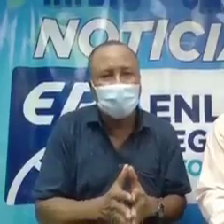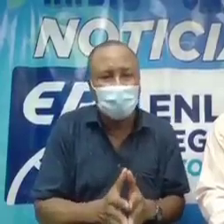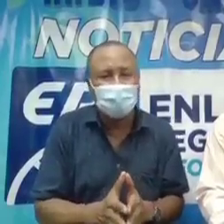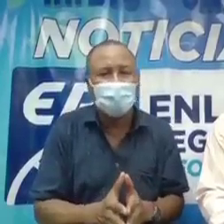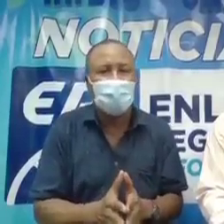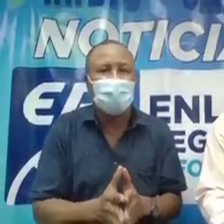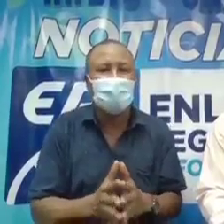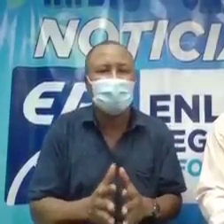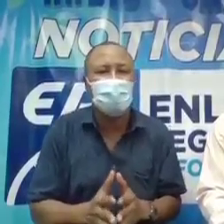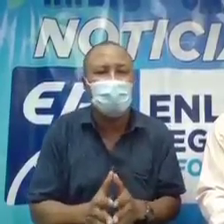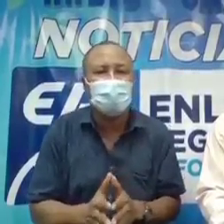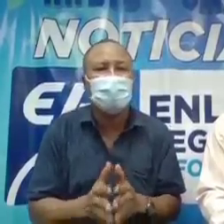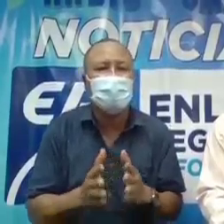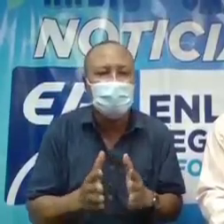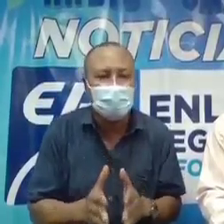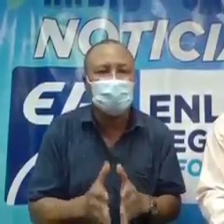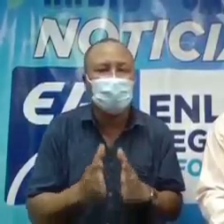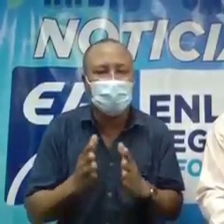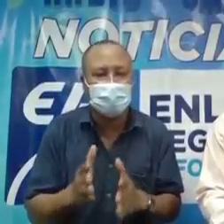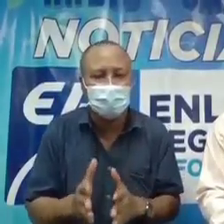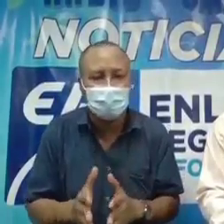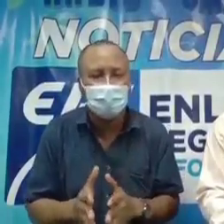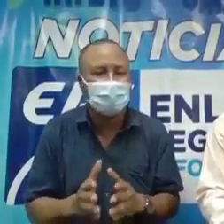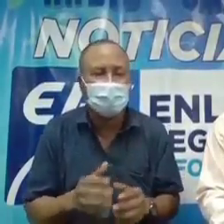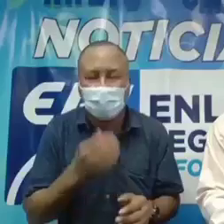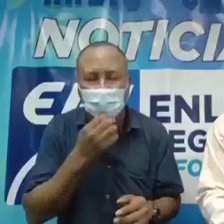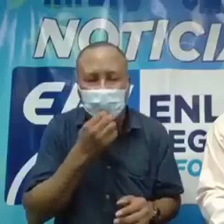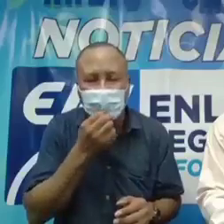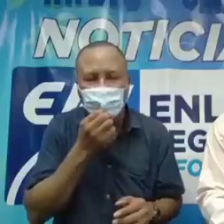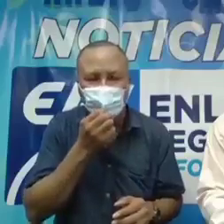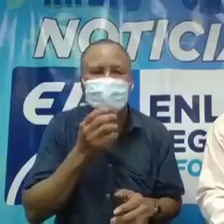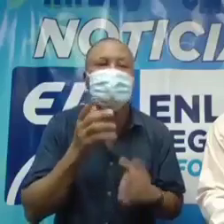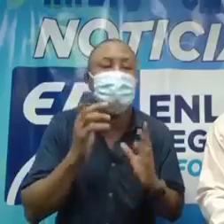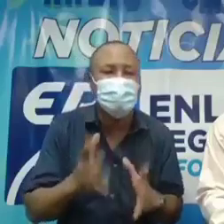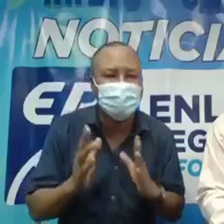está claramente en el artículo